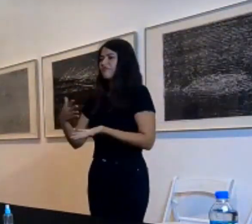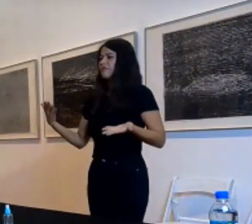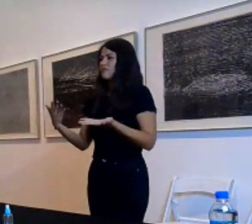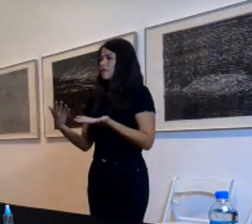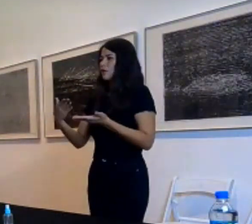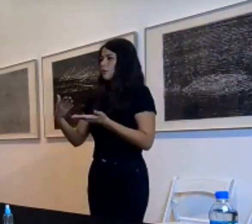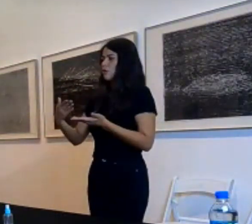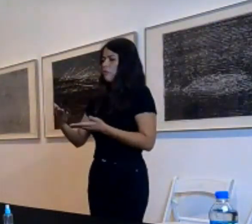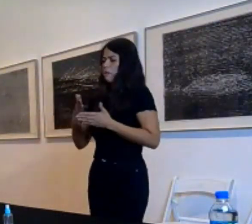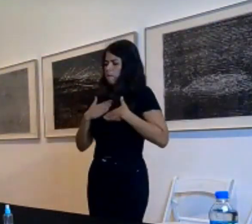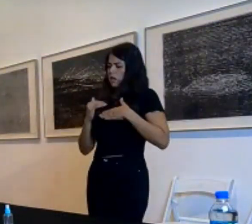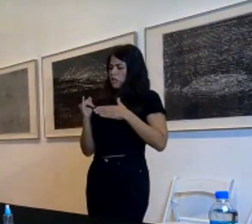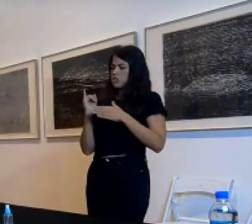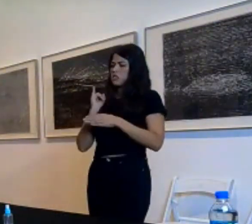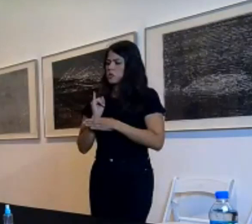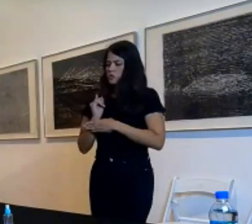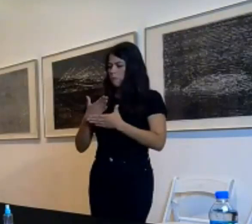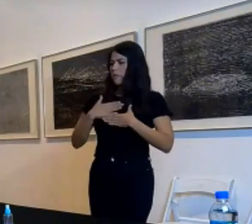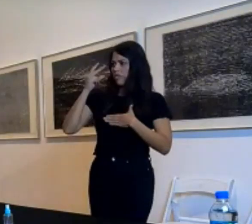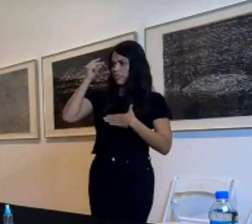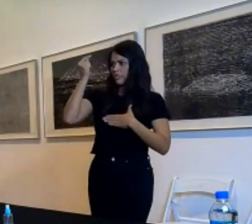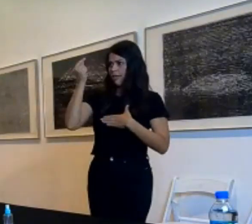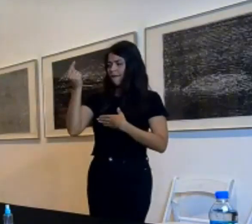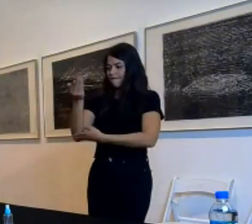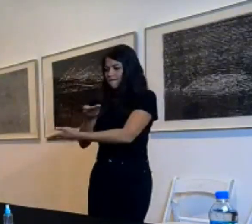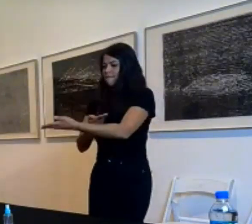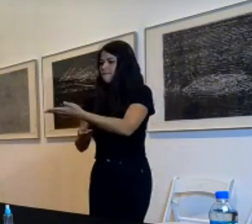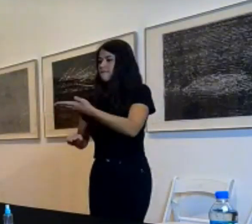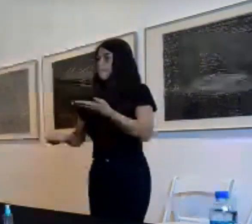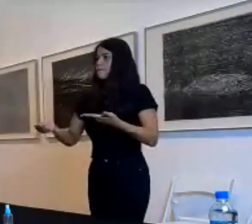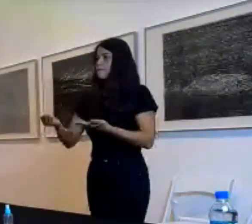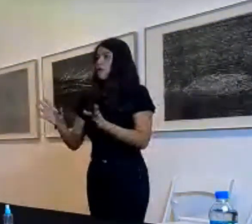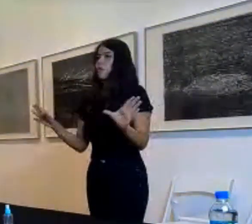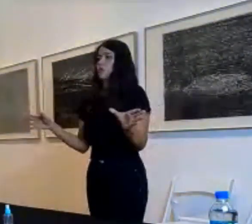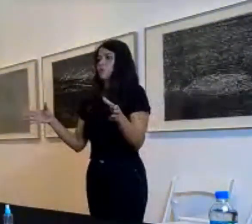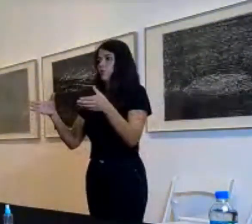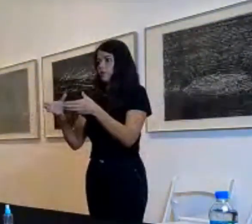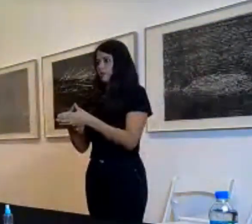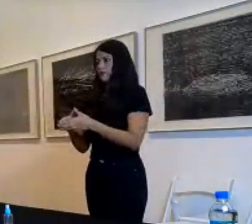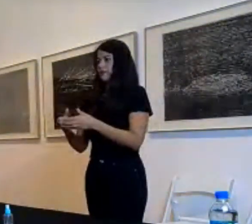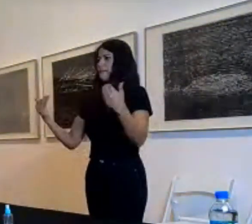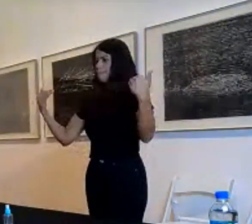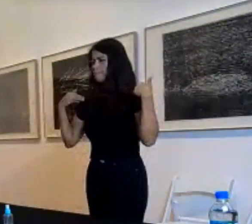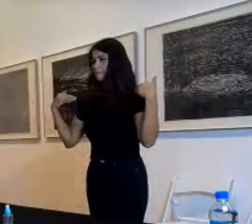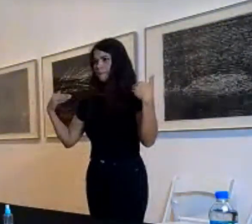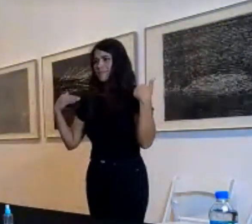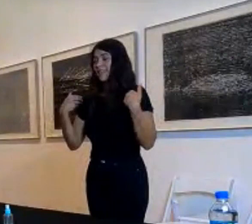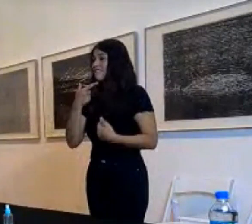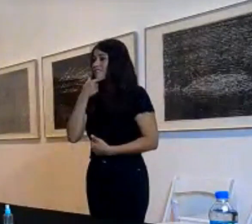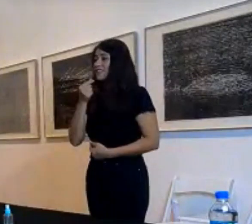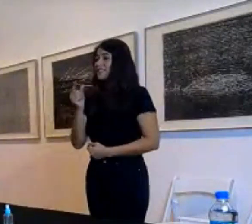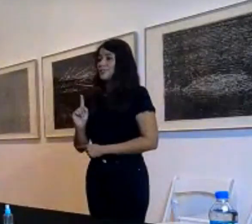trabajar por tu institución, por tu idea, sino que tener ese espacio también y ser una comunidad, ejercitarlo, lo cual no es nada